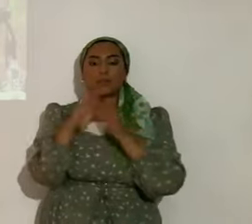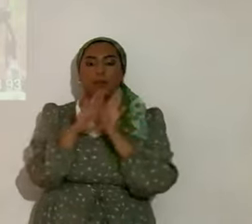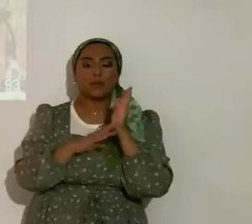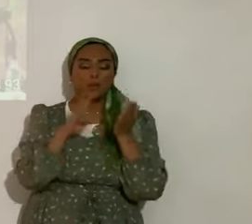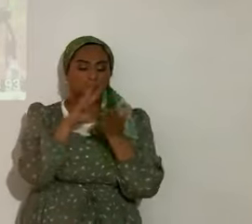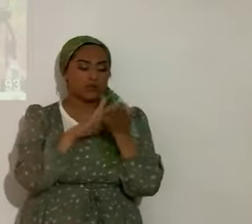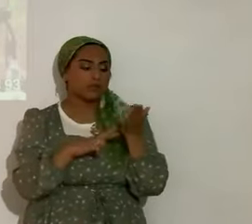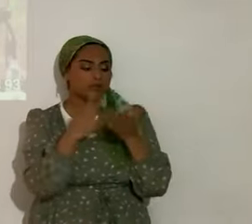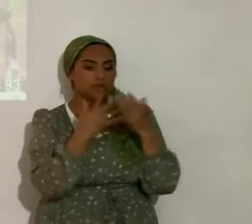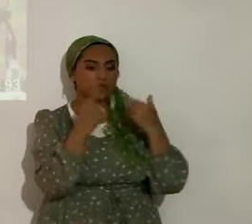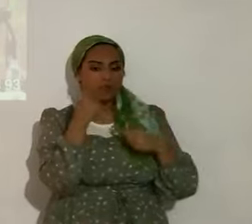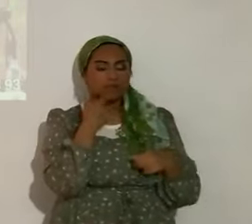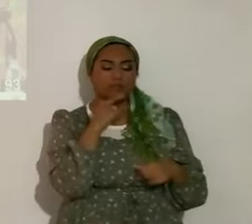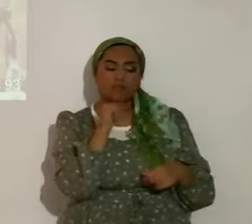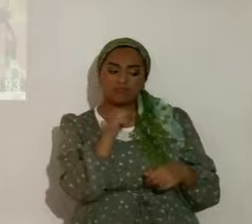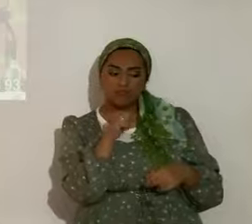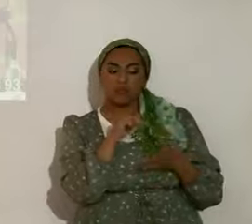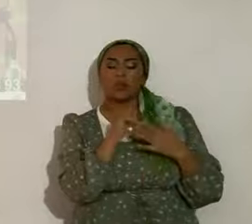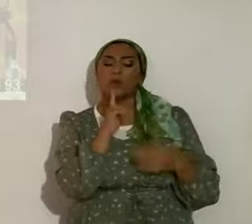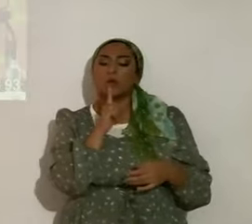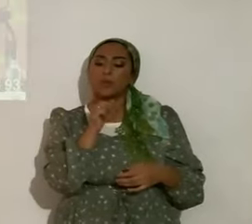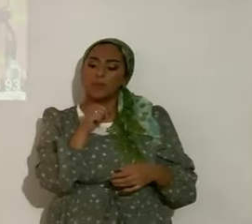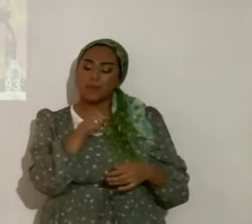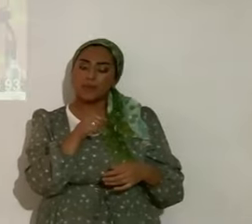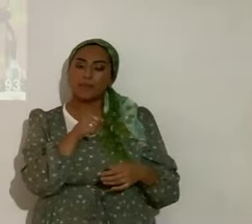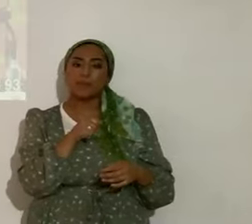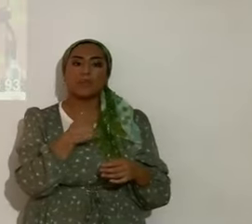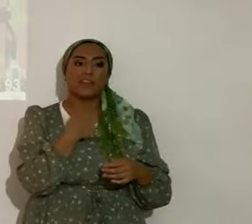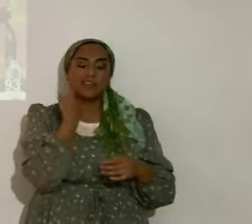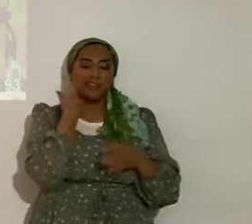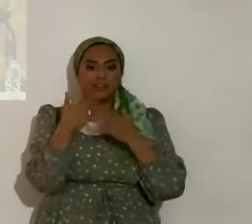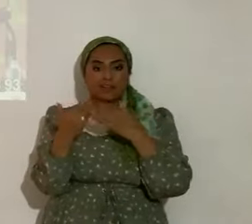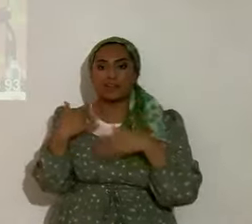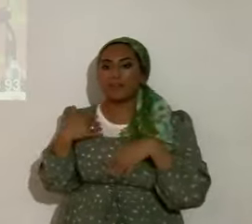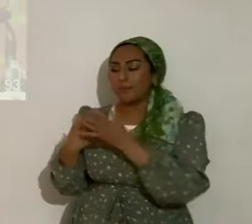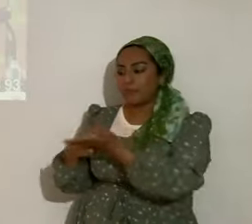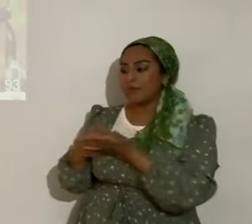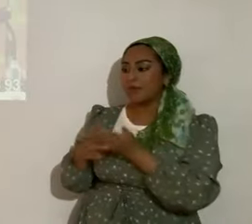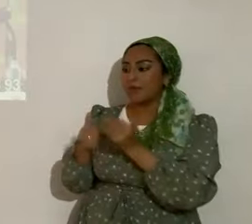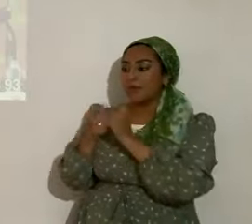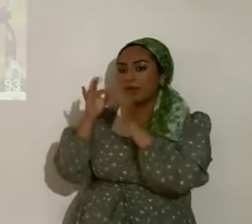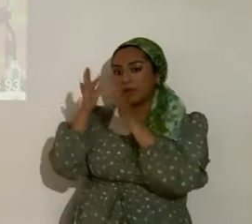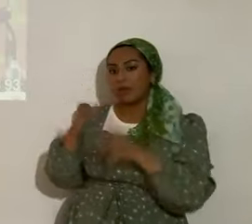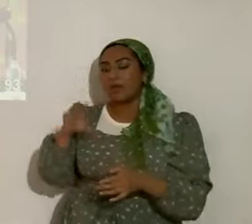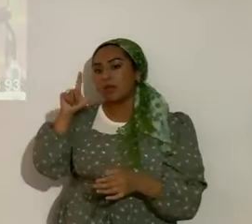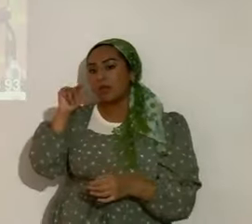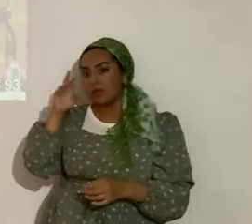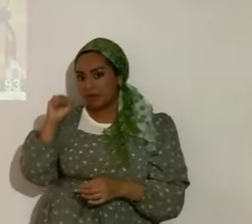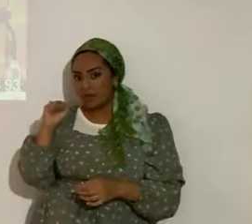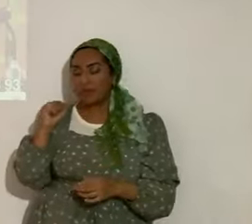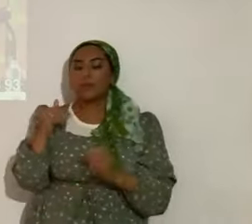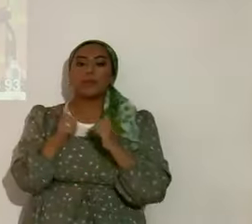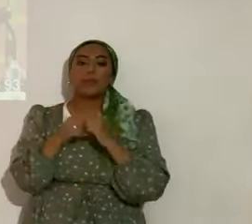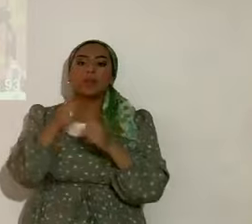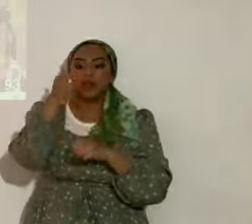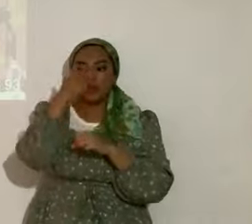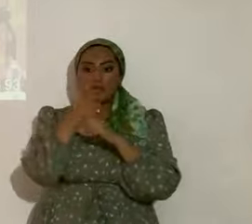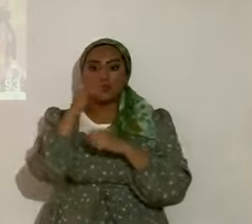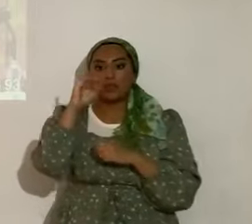y decimos, sí, fue verdad, etc. Hace ratito yo platicaba con el Rey Luis y los ancianos, el amado